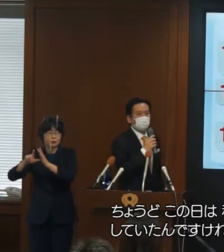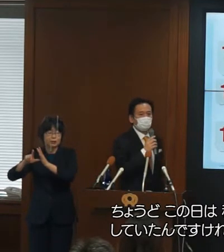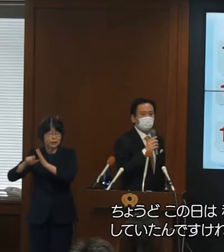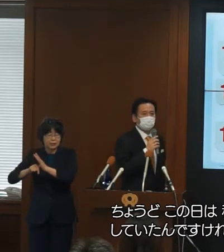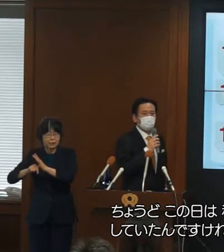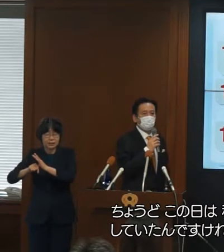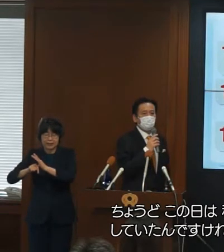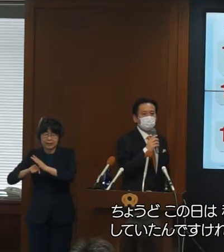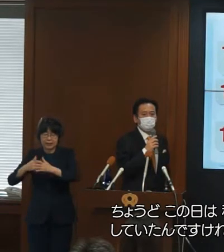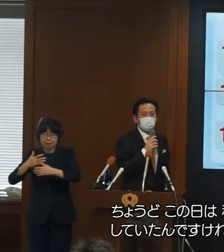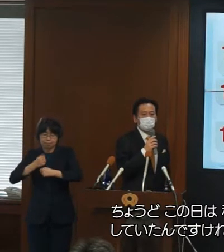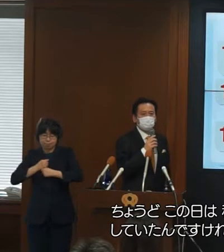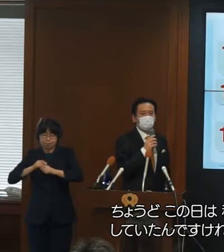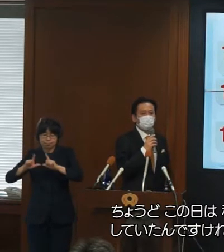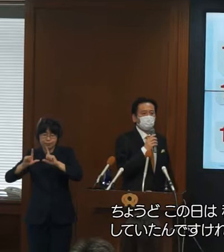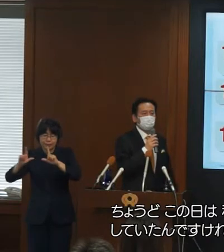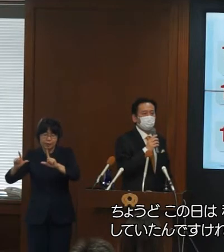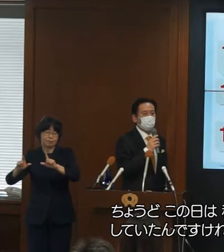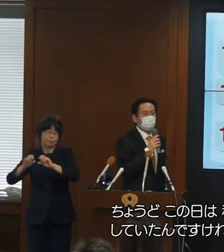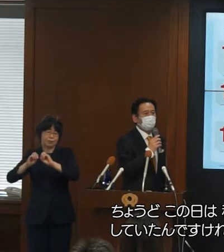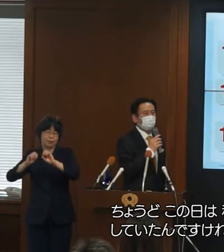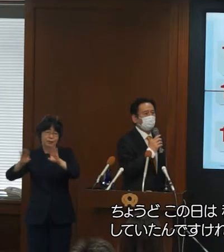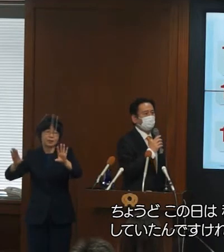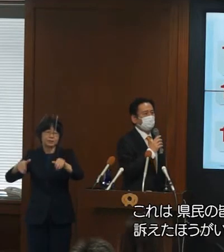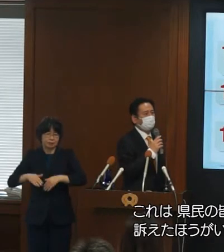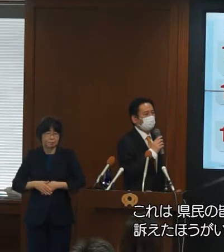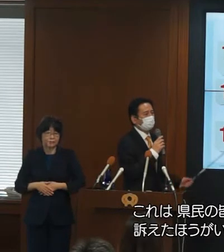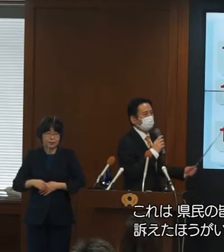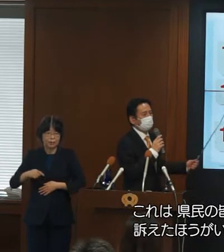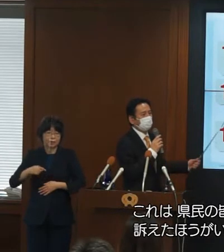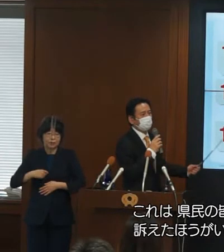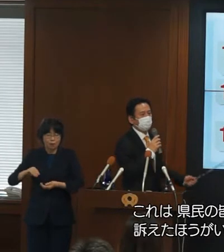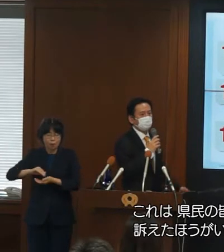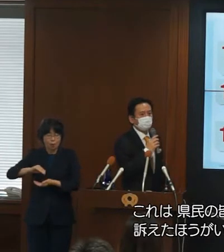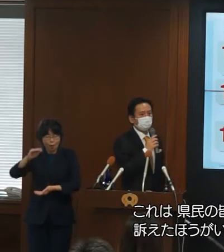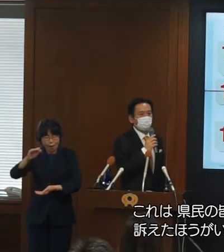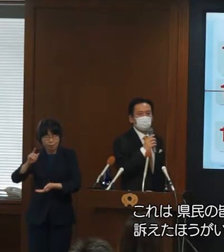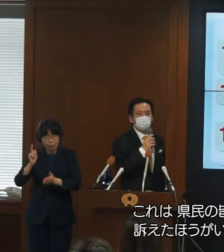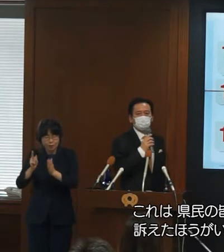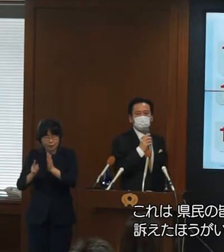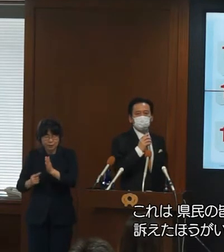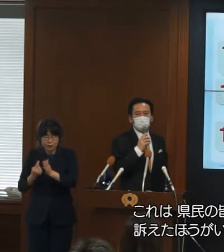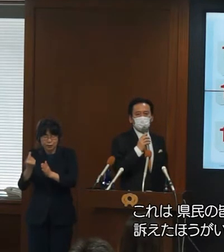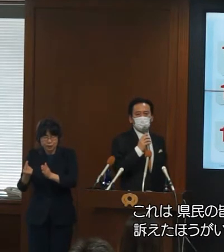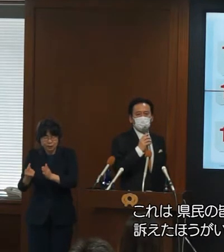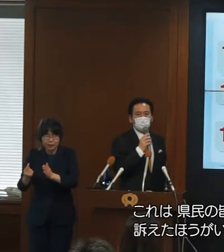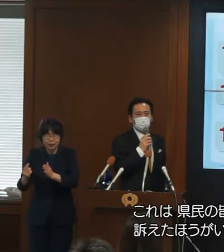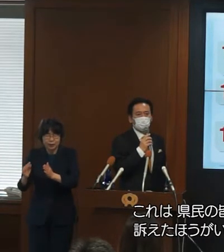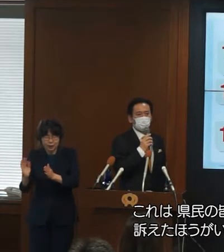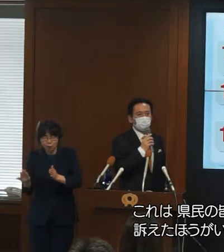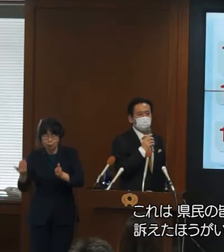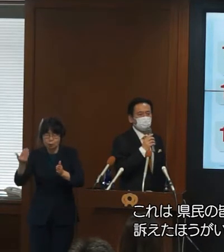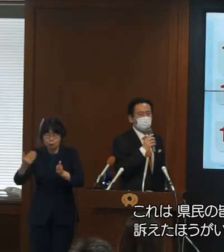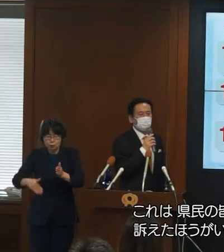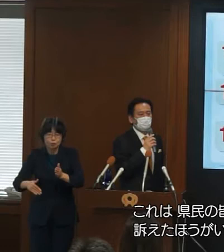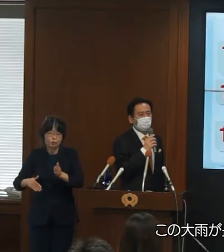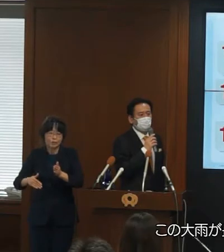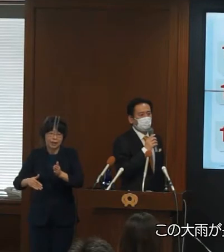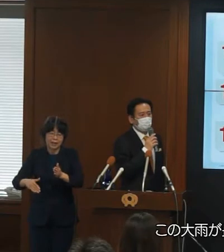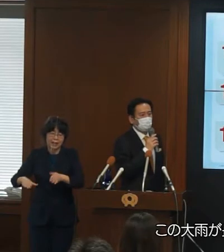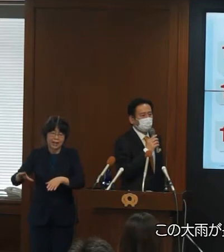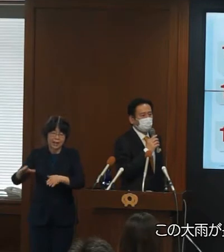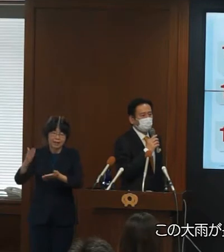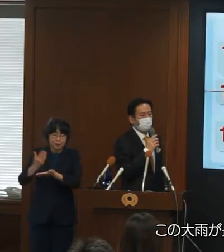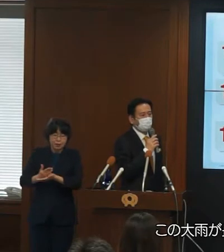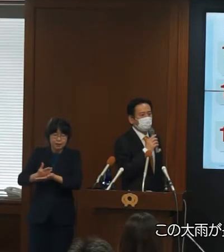私初盆参りをしていたんですけれども、途中で切り上げて、これは県民の皆さん方に直接訴えた方がいいという判断をしまして、